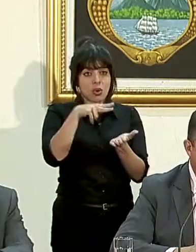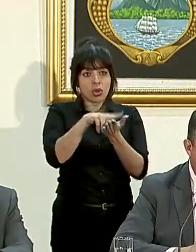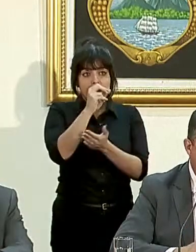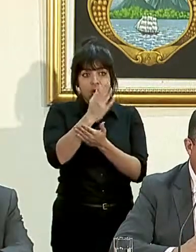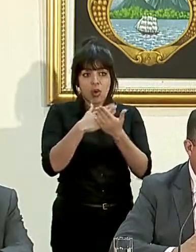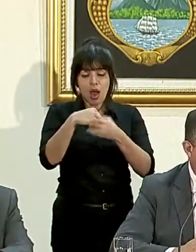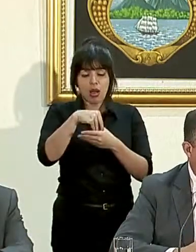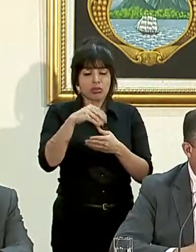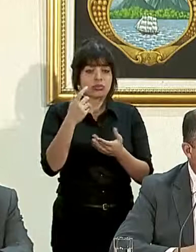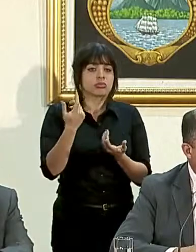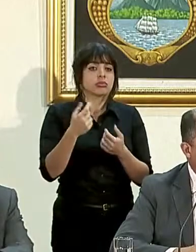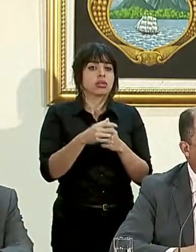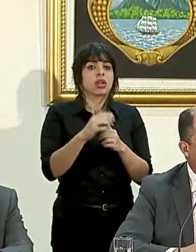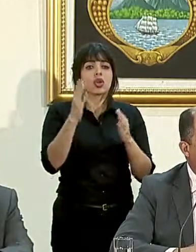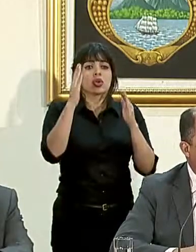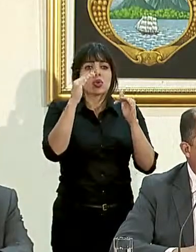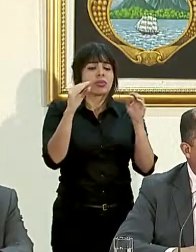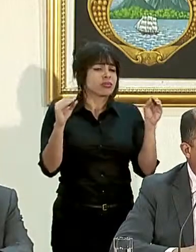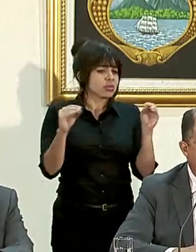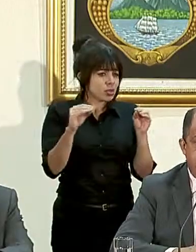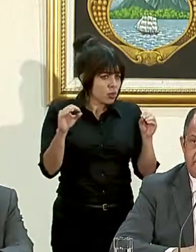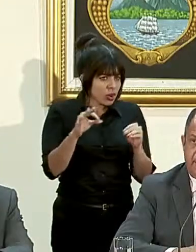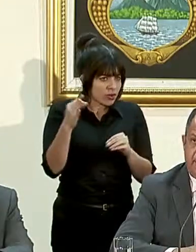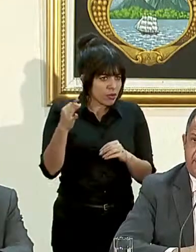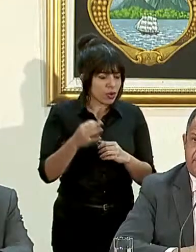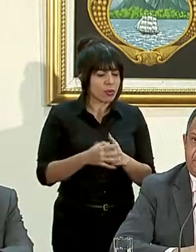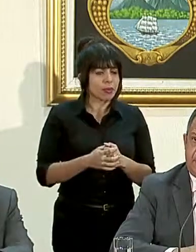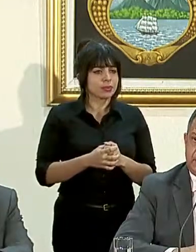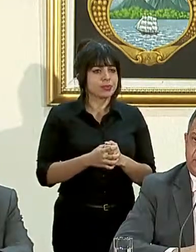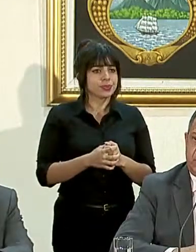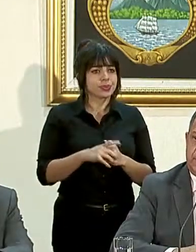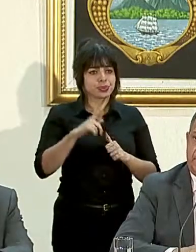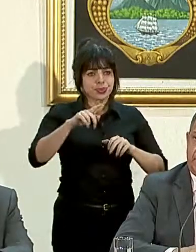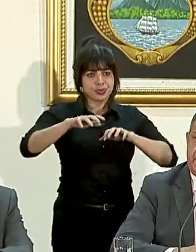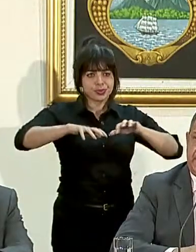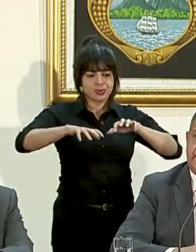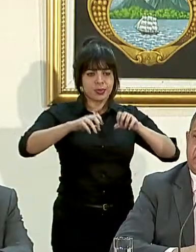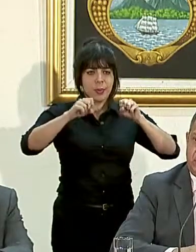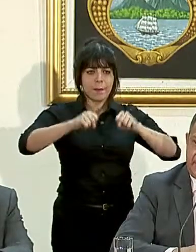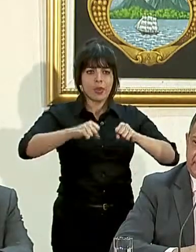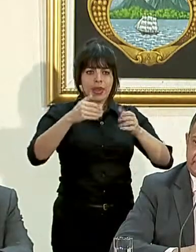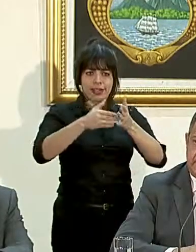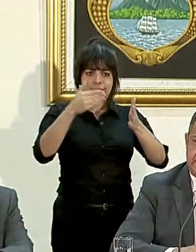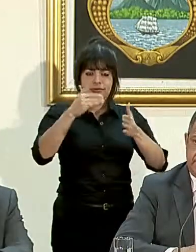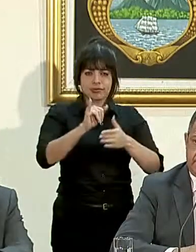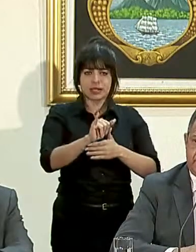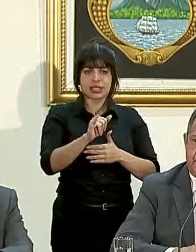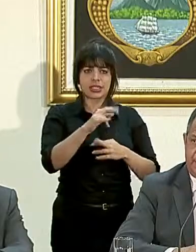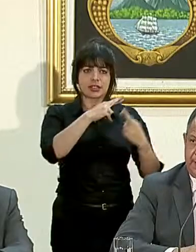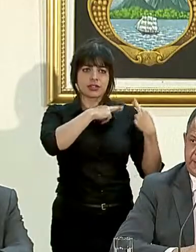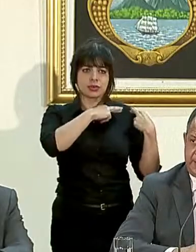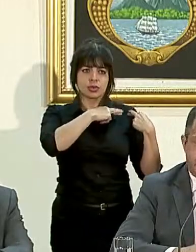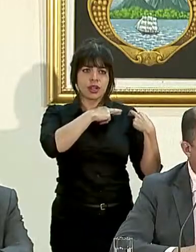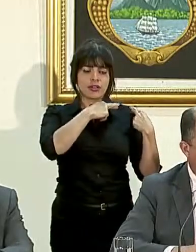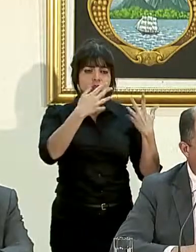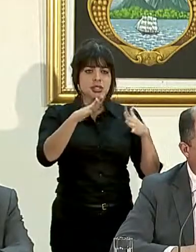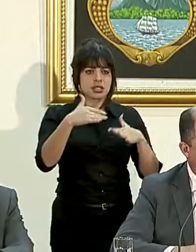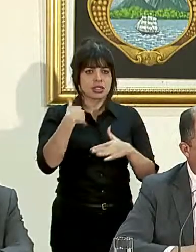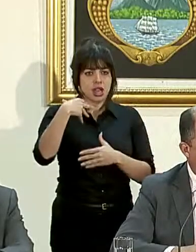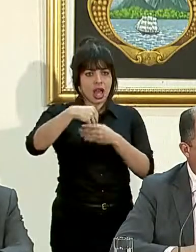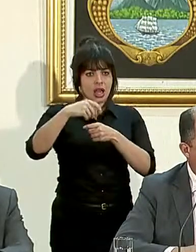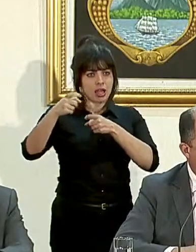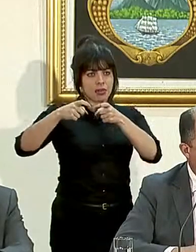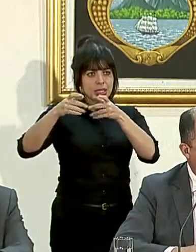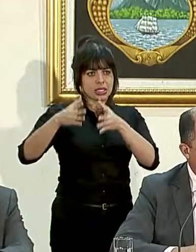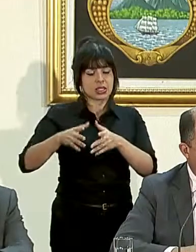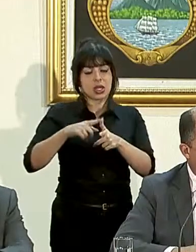etcétera. No habrá de ninguna manera una acción que pueda lesionar esas responsabilidades que tiene la administración.